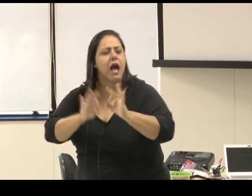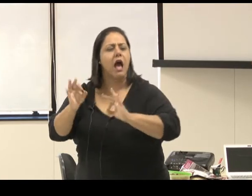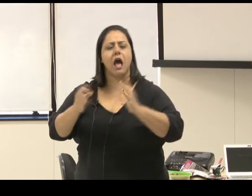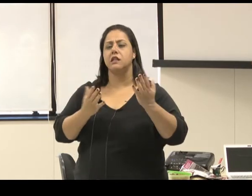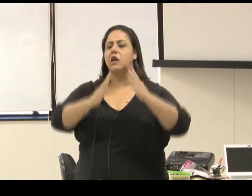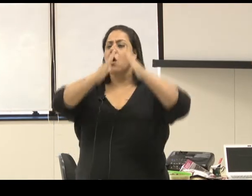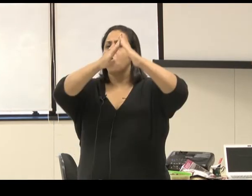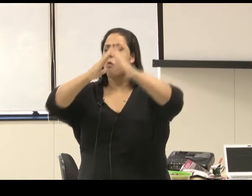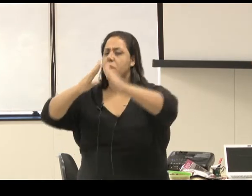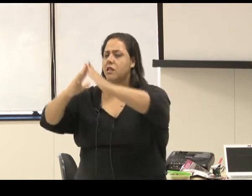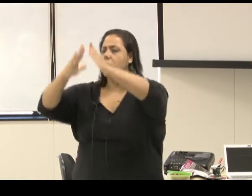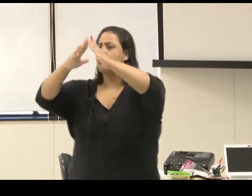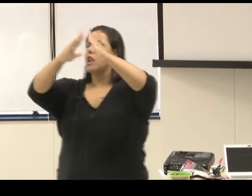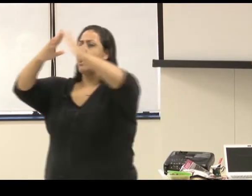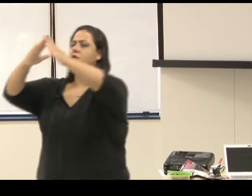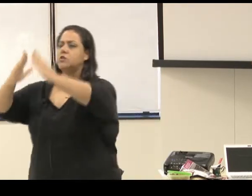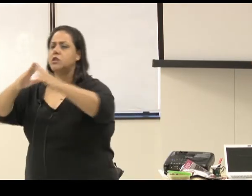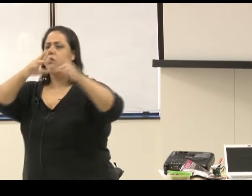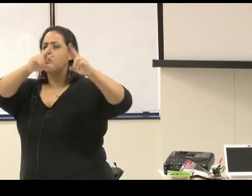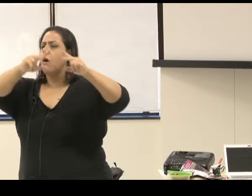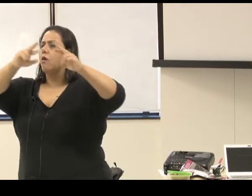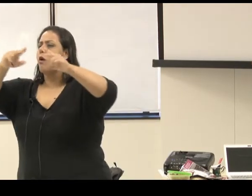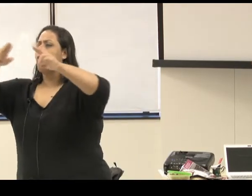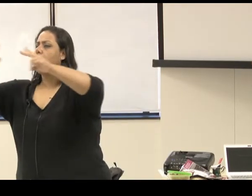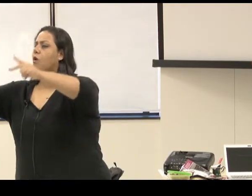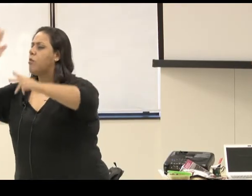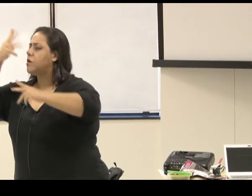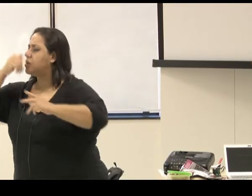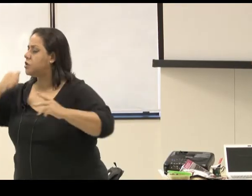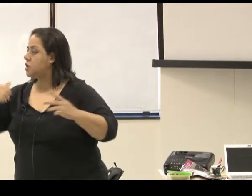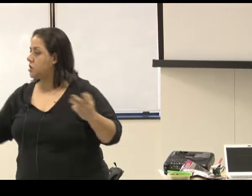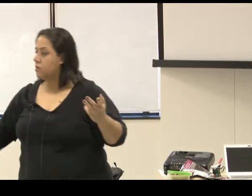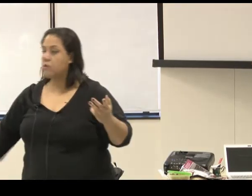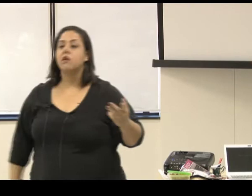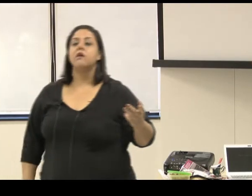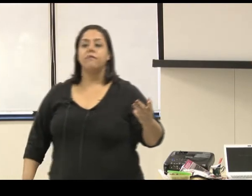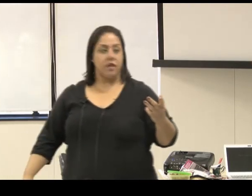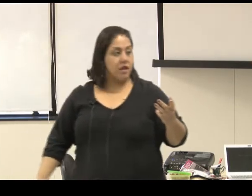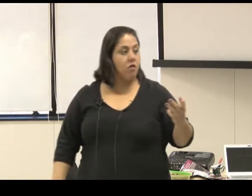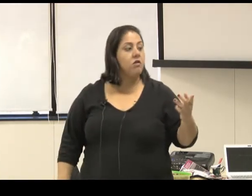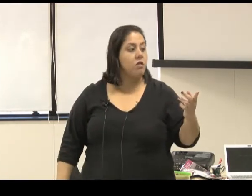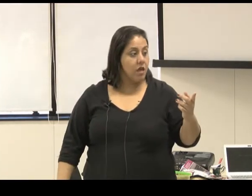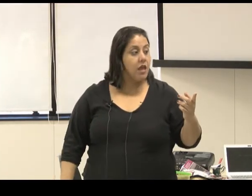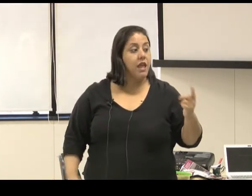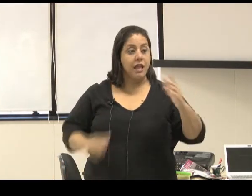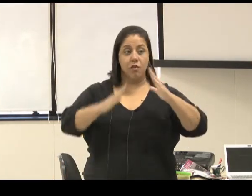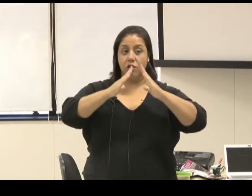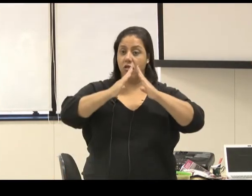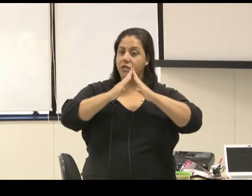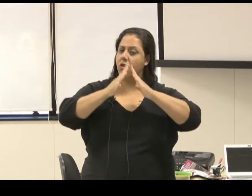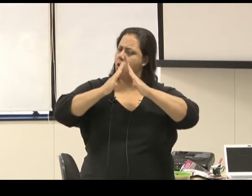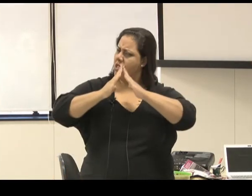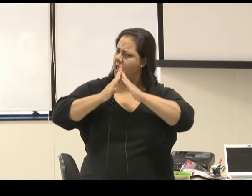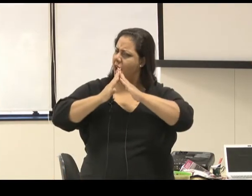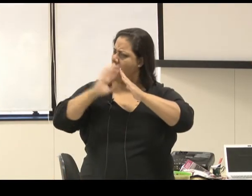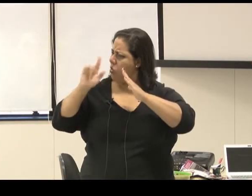organizadas, como que tem o telhadozinho igual, bonitinho, entendeu? E então eu tenho que fazer o telhado